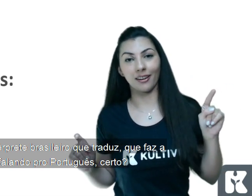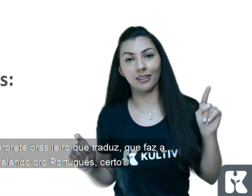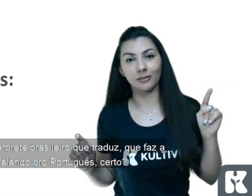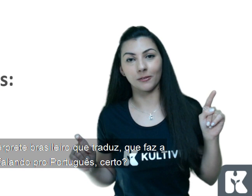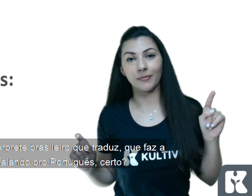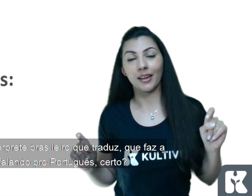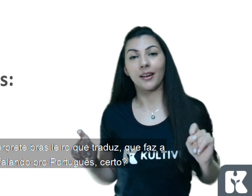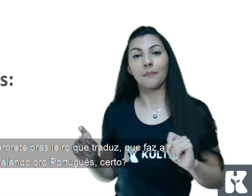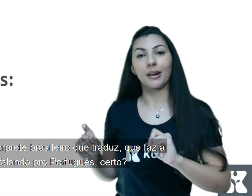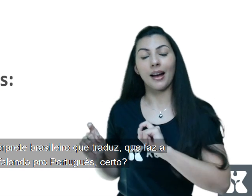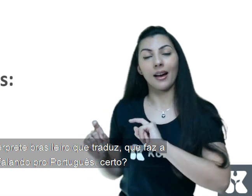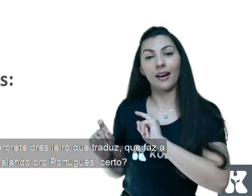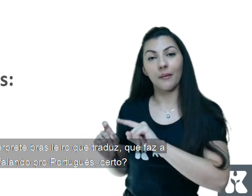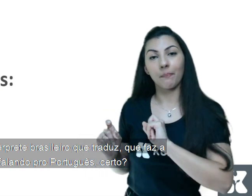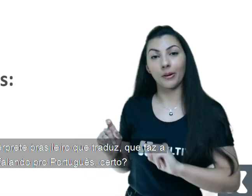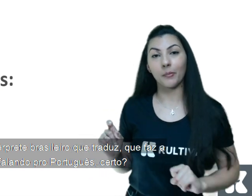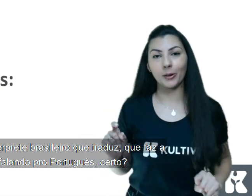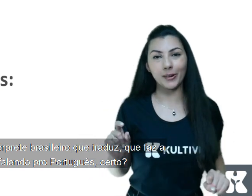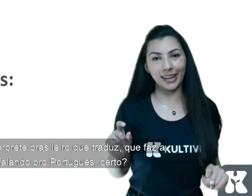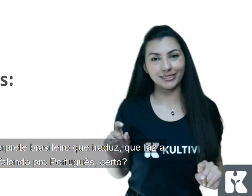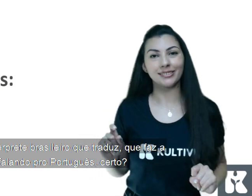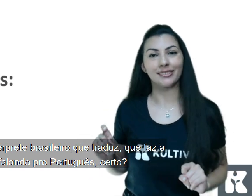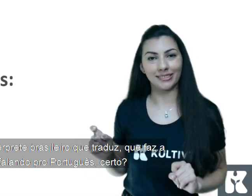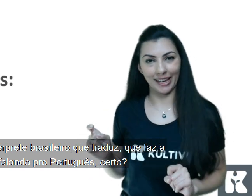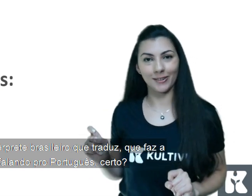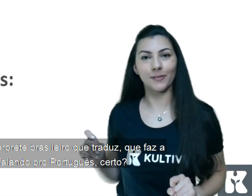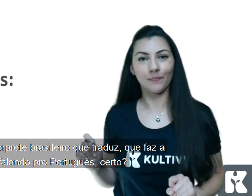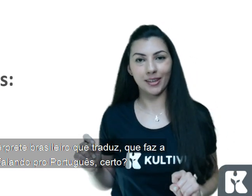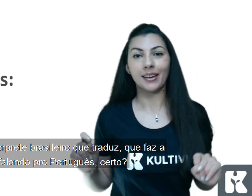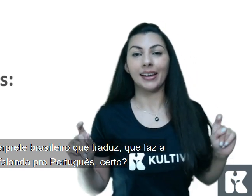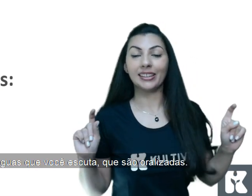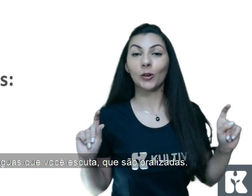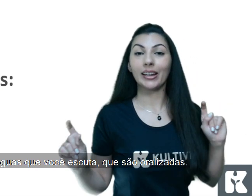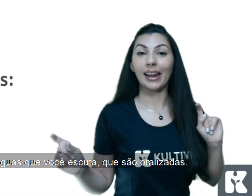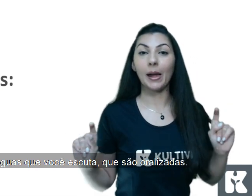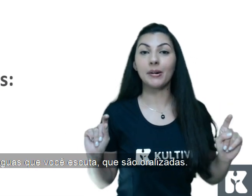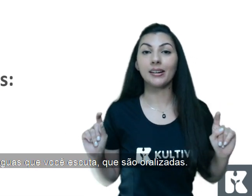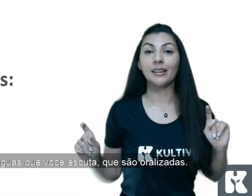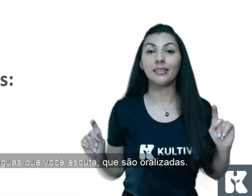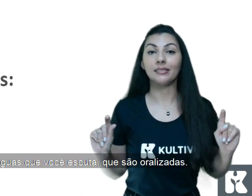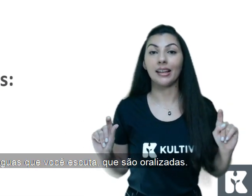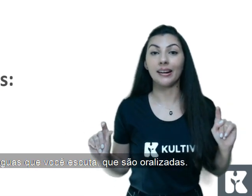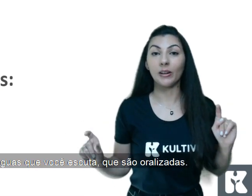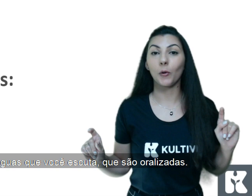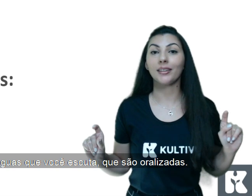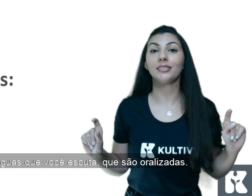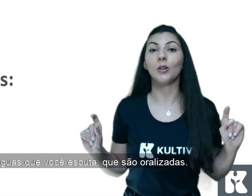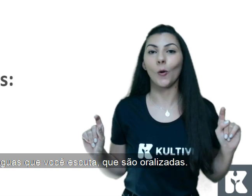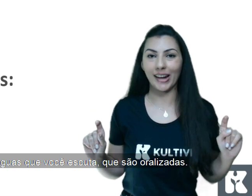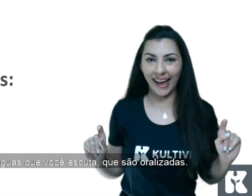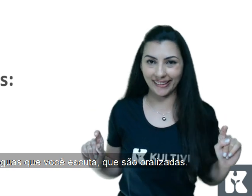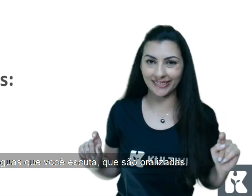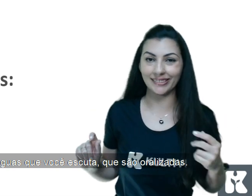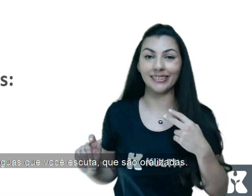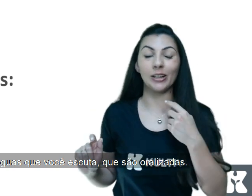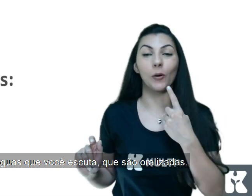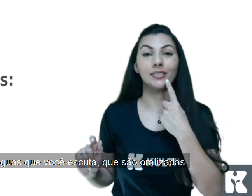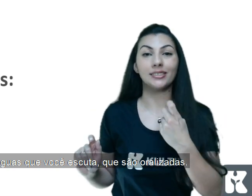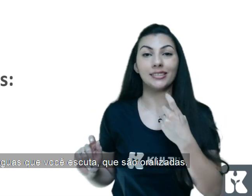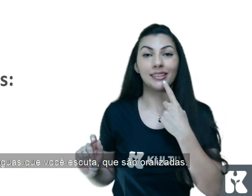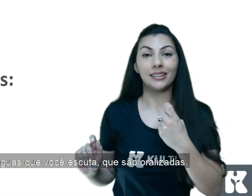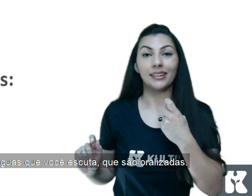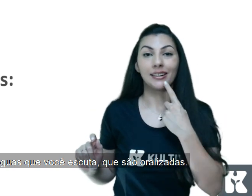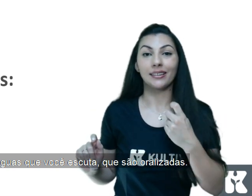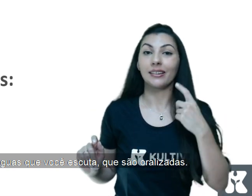está falando para o português, certo? Esse é o intérprete de língua orais,